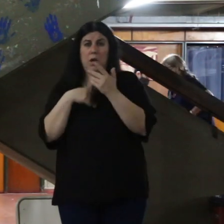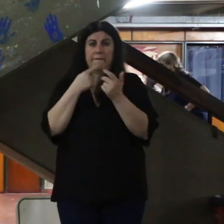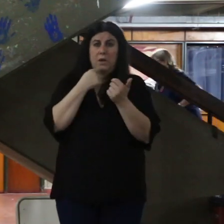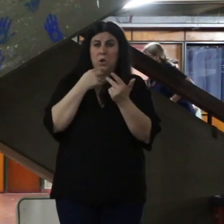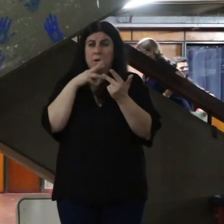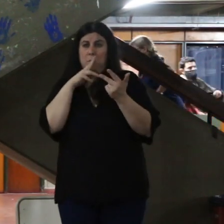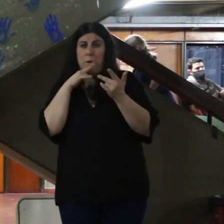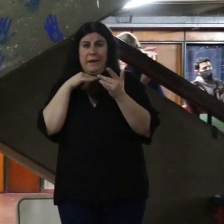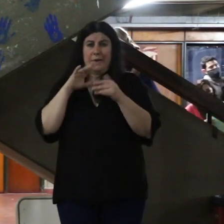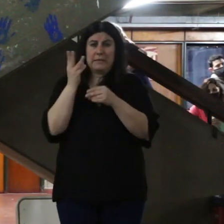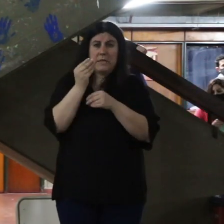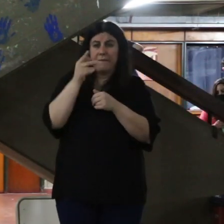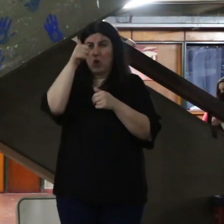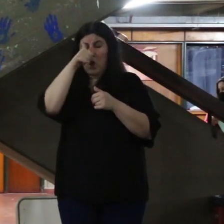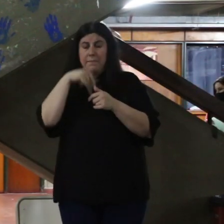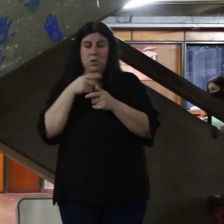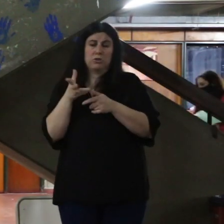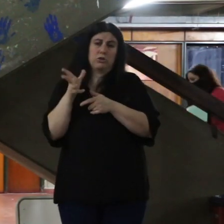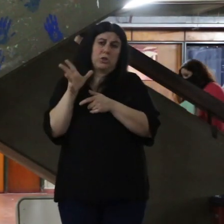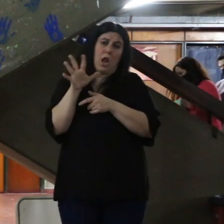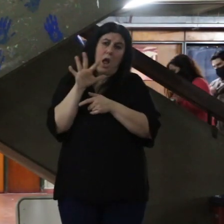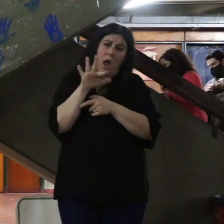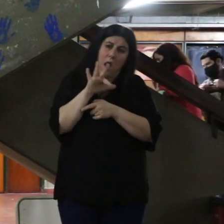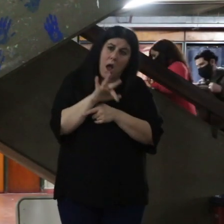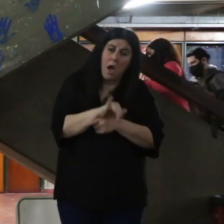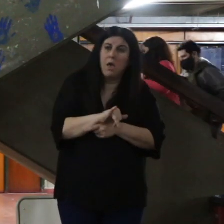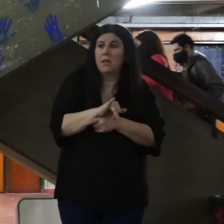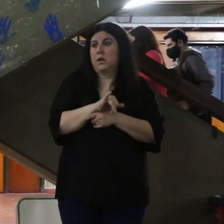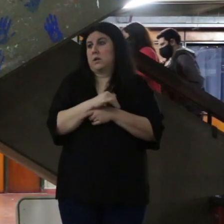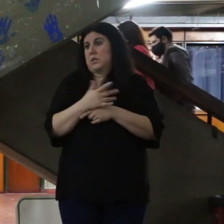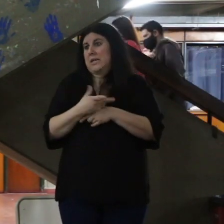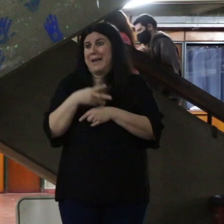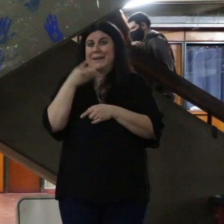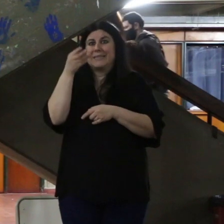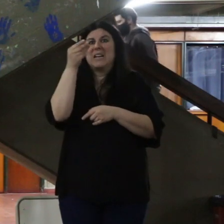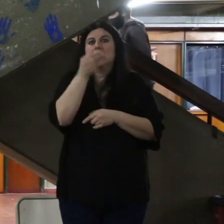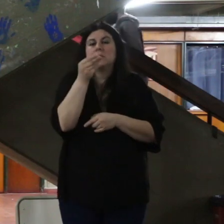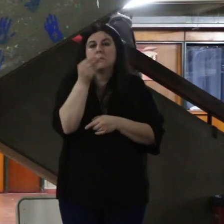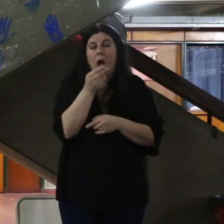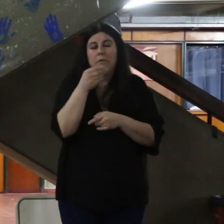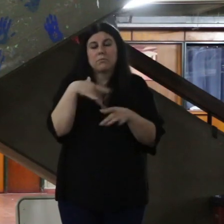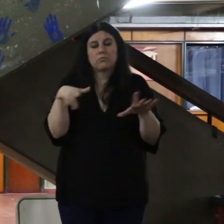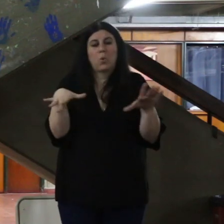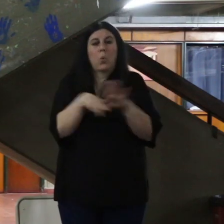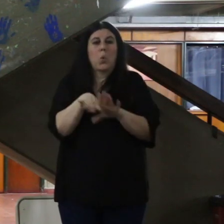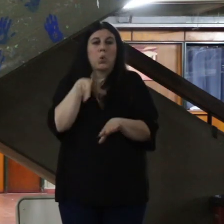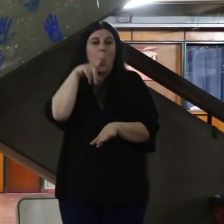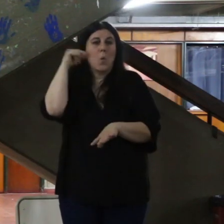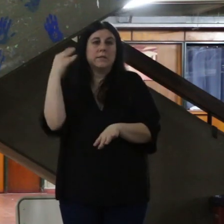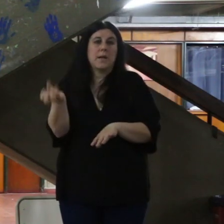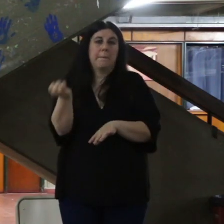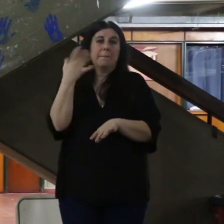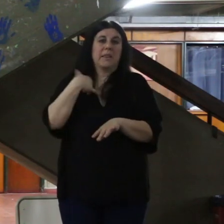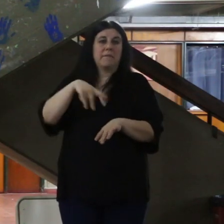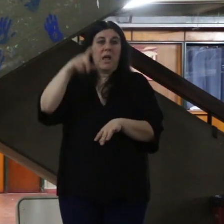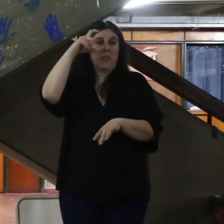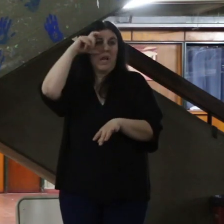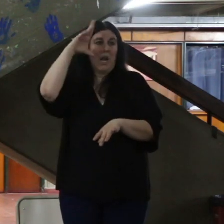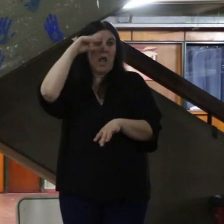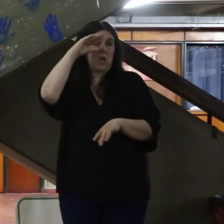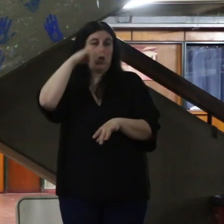inspectoras. Sábado y domingo. Y el sábado te llegaba un mensaje a las 10 de la noche: hola,